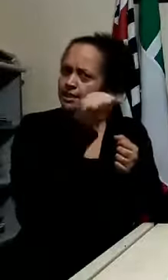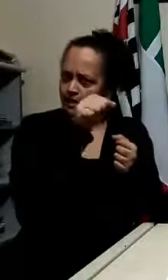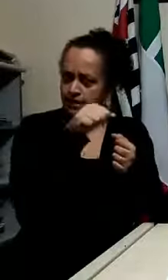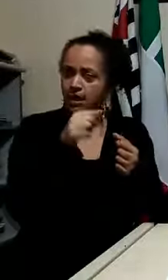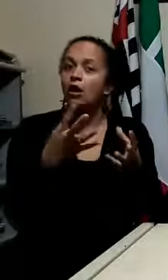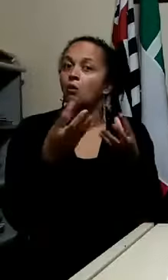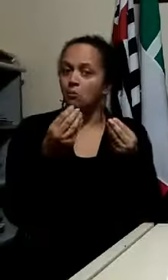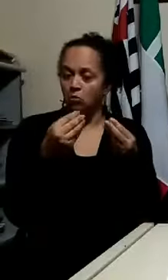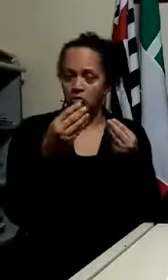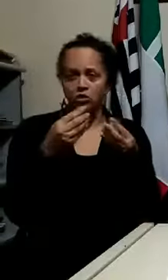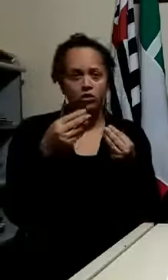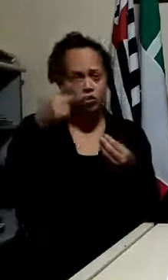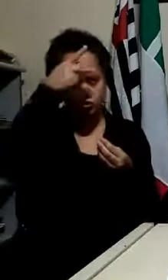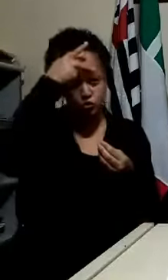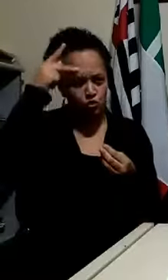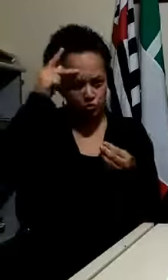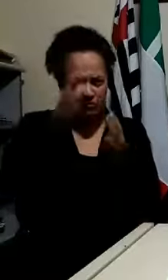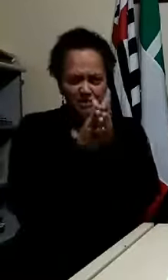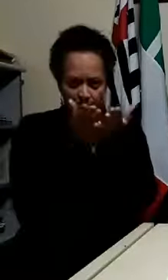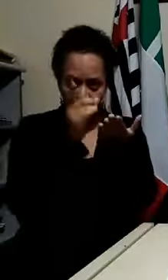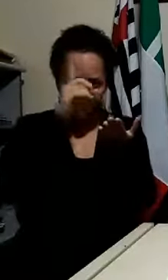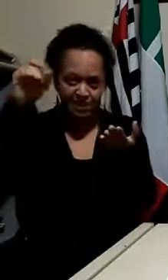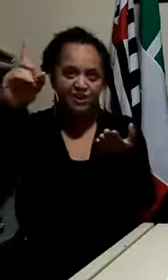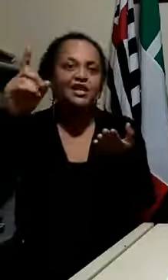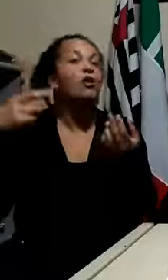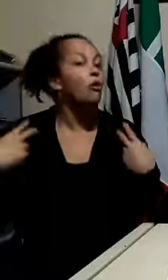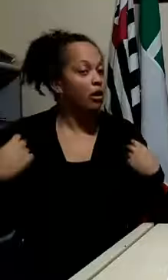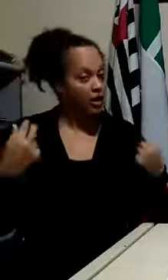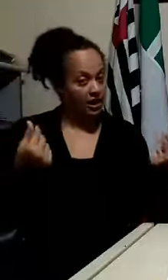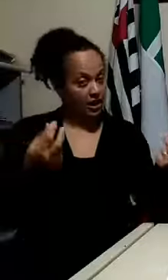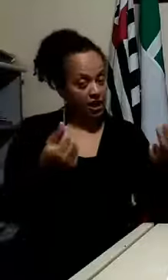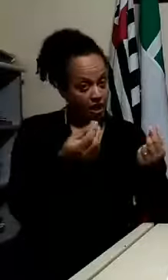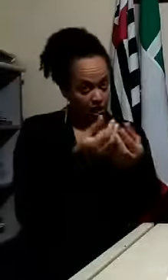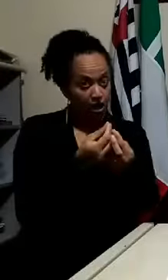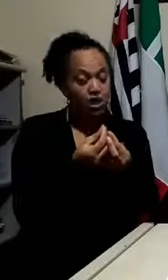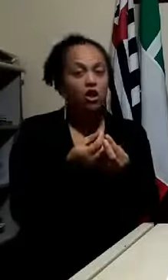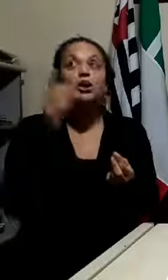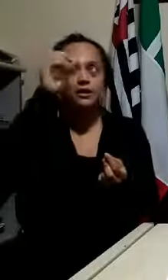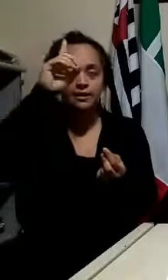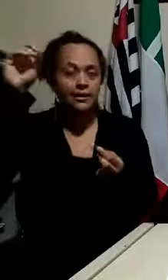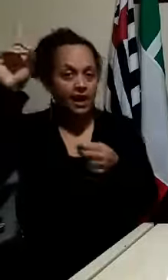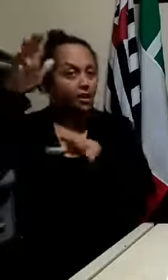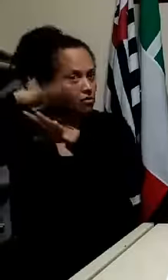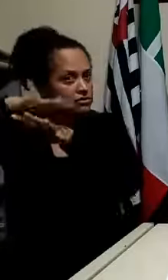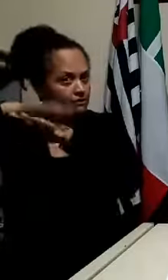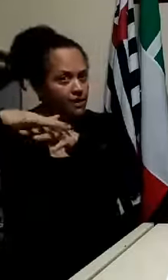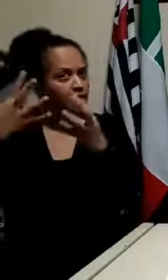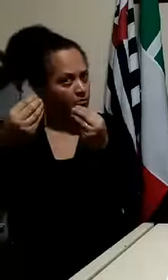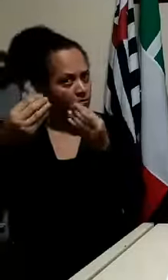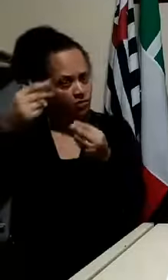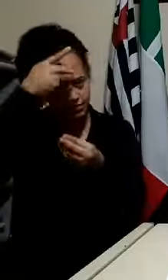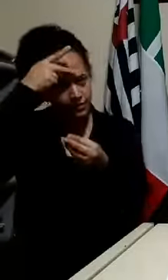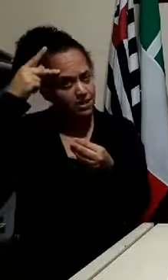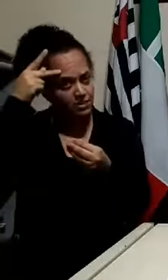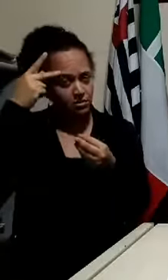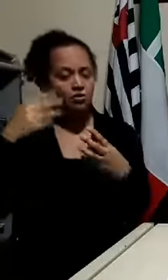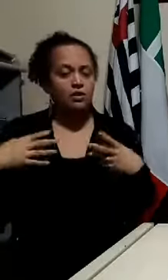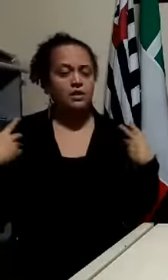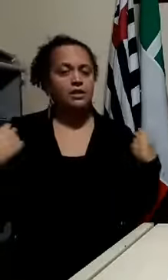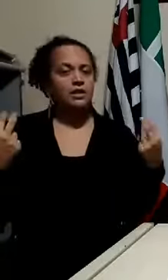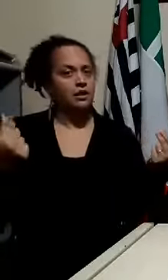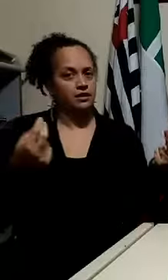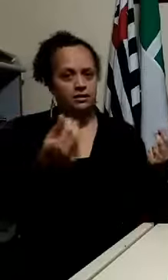Salomão, José. Deus exaltou José e se tornou um homem poderoso, né, de muitas posses. Entenda bem,